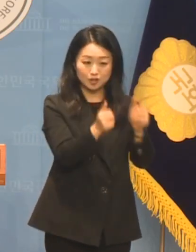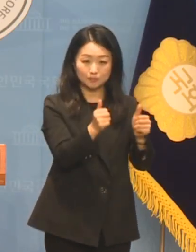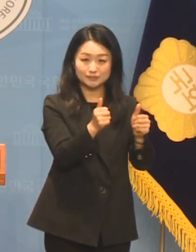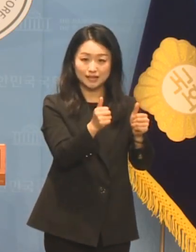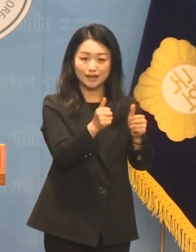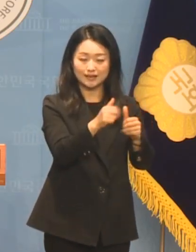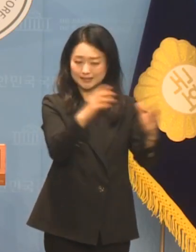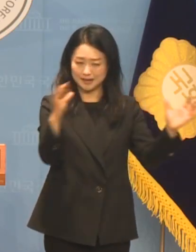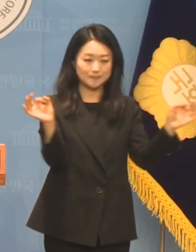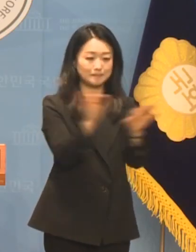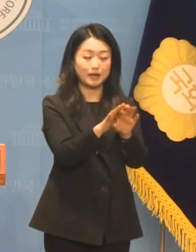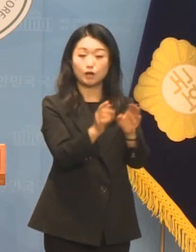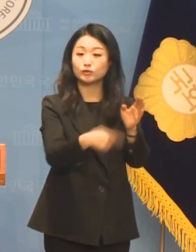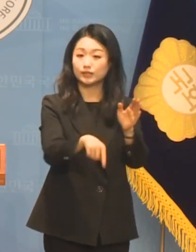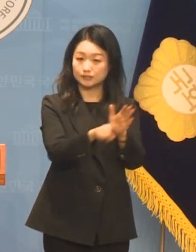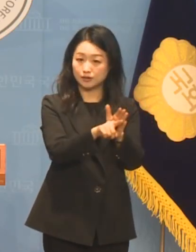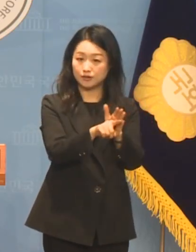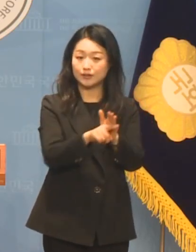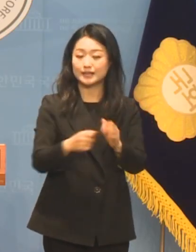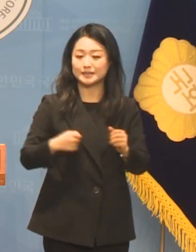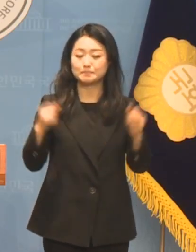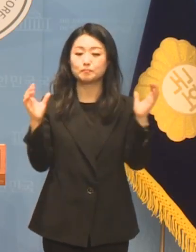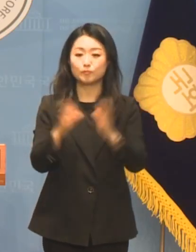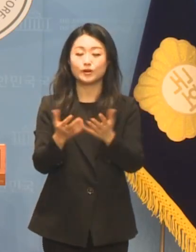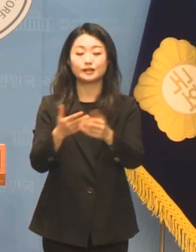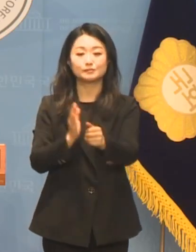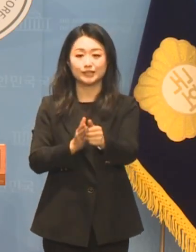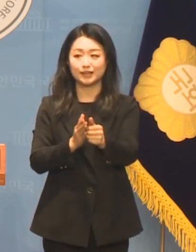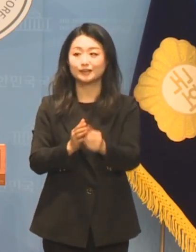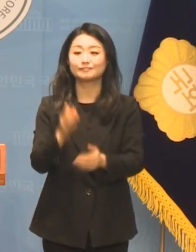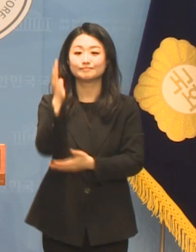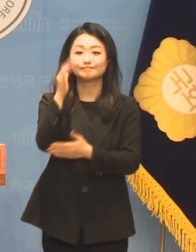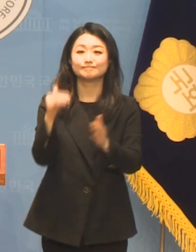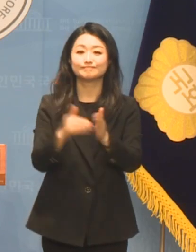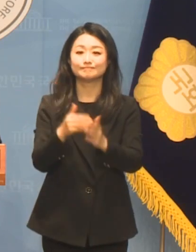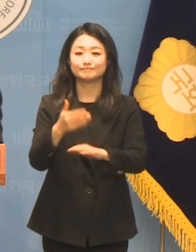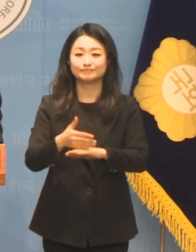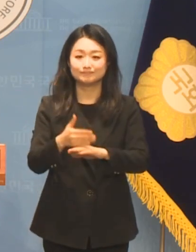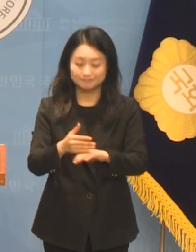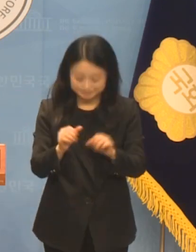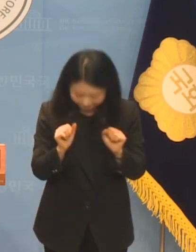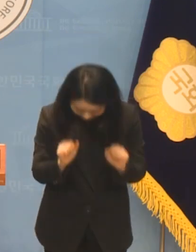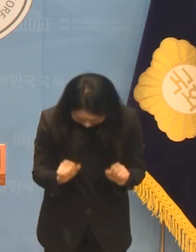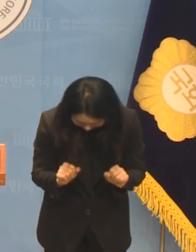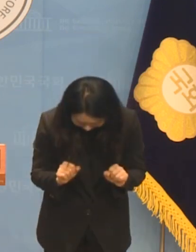역사 속에 사라질 수 있도록 힘을 모읍시다. 이상입니다. 감사합니다.